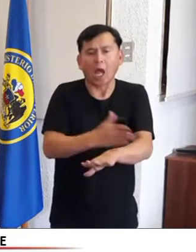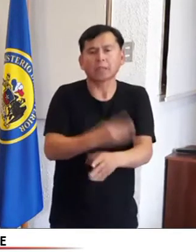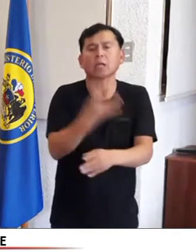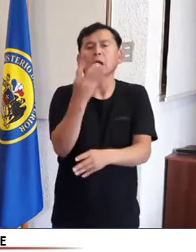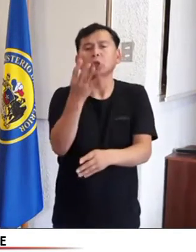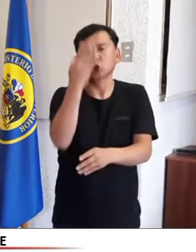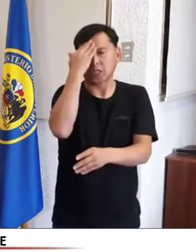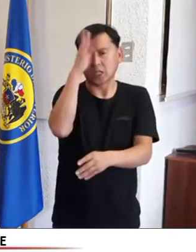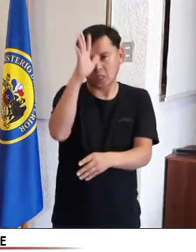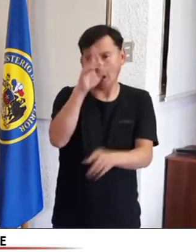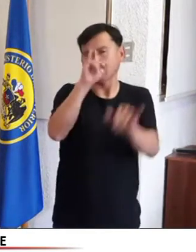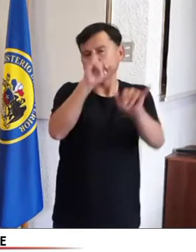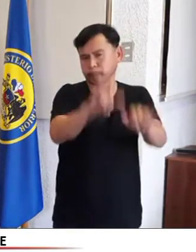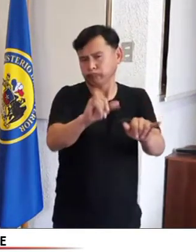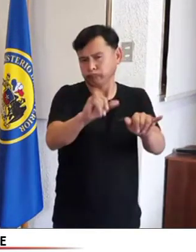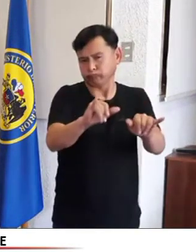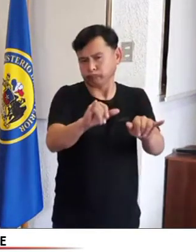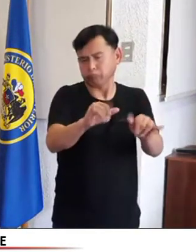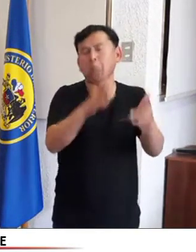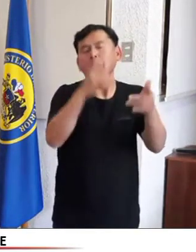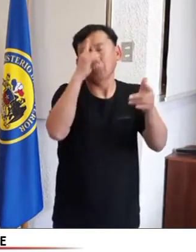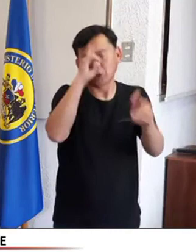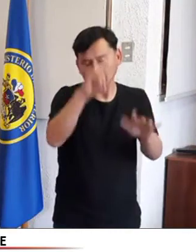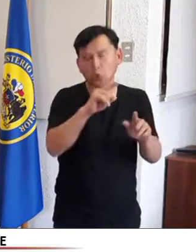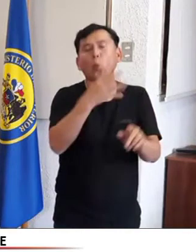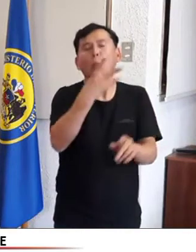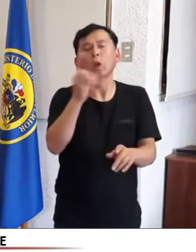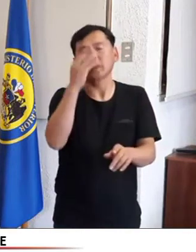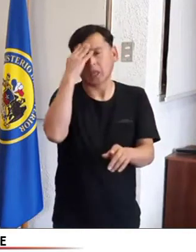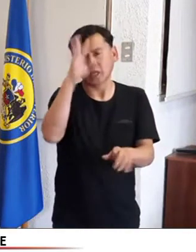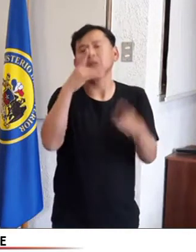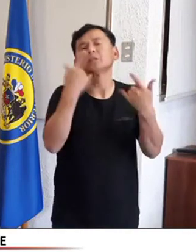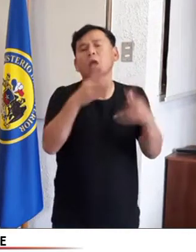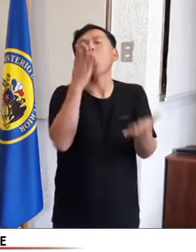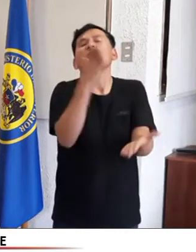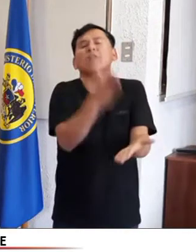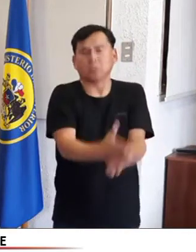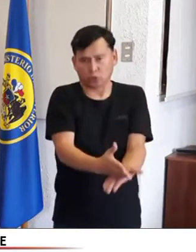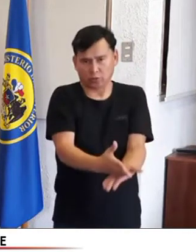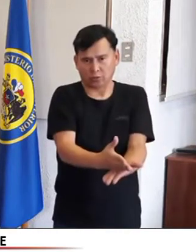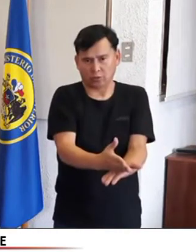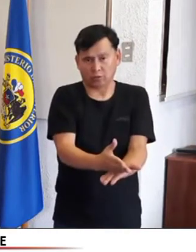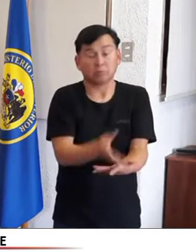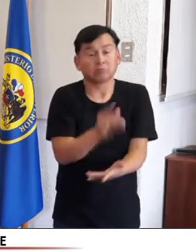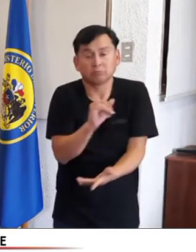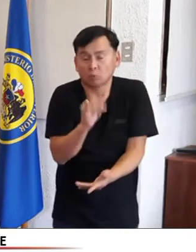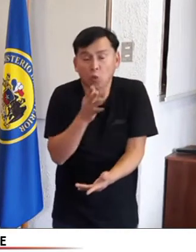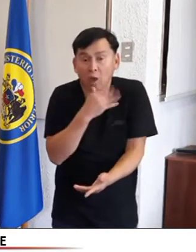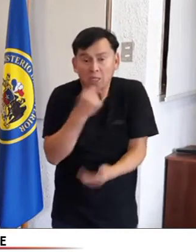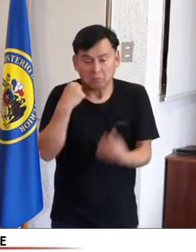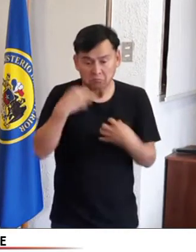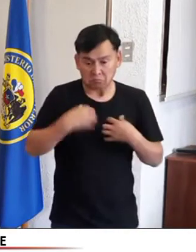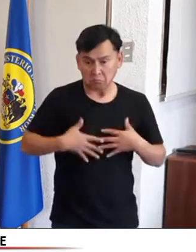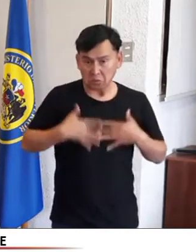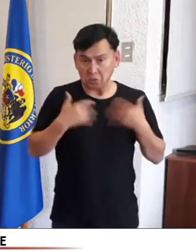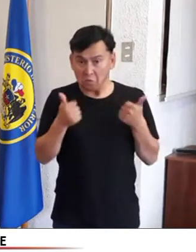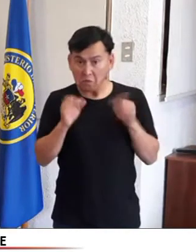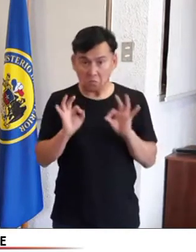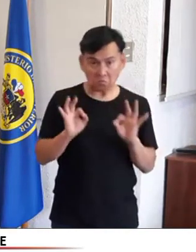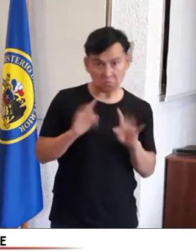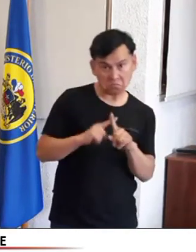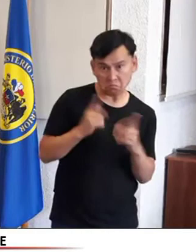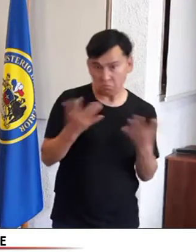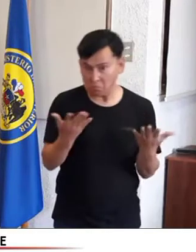de 14 días en un centro, por lo propio han hecho una cuarentena obligada. Y de no haberse manifestado ningún caso sospechoso,